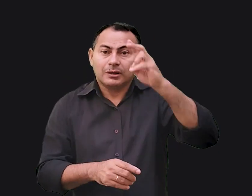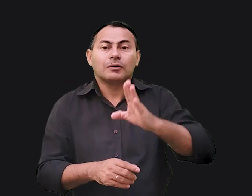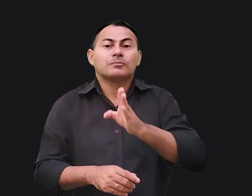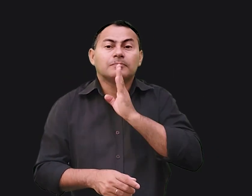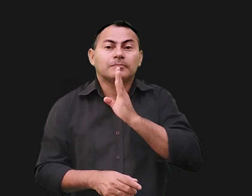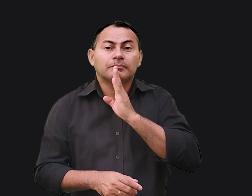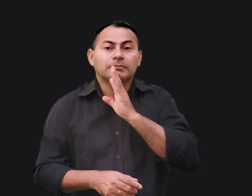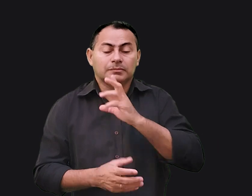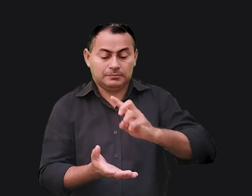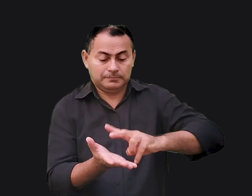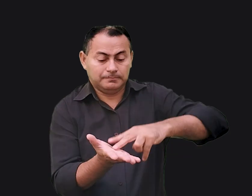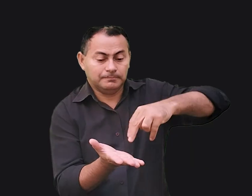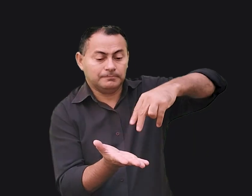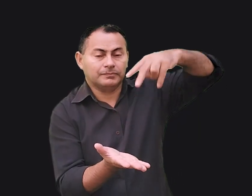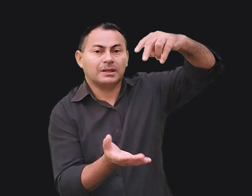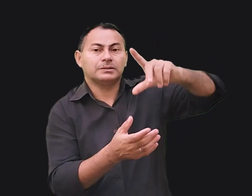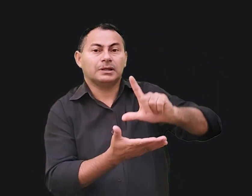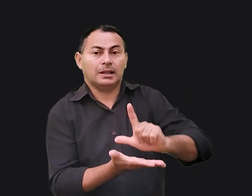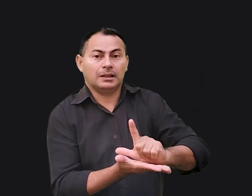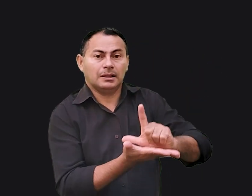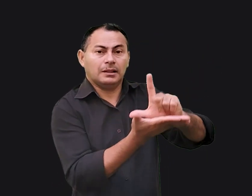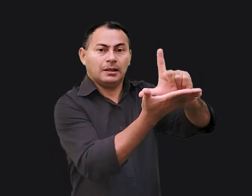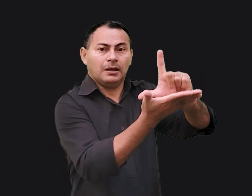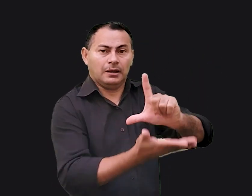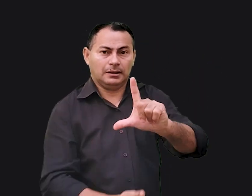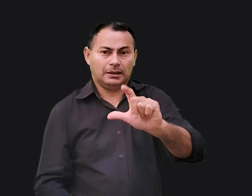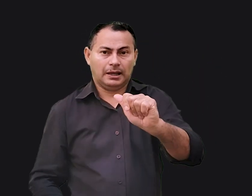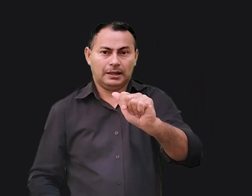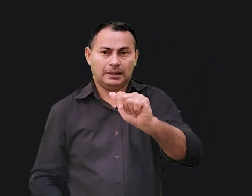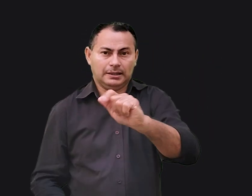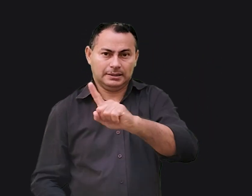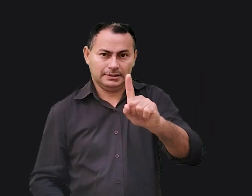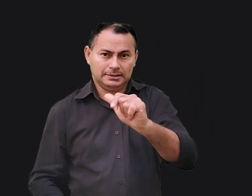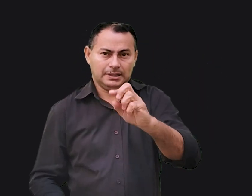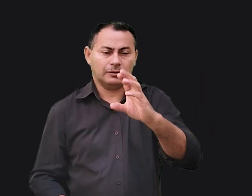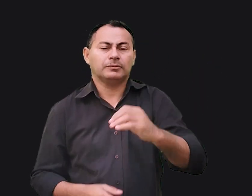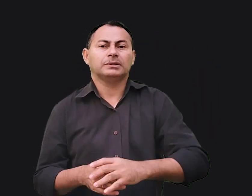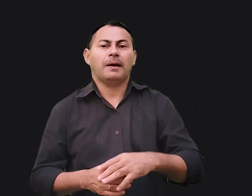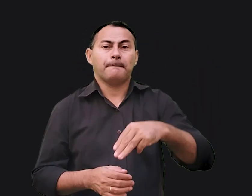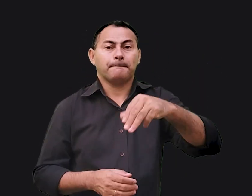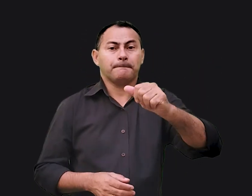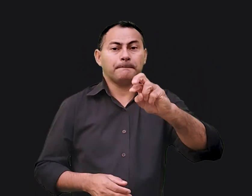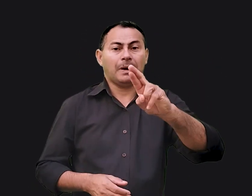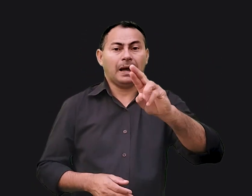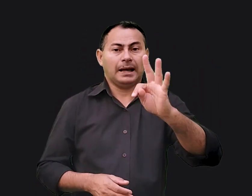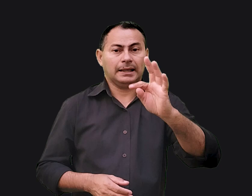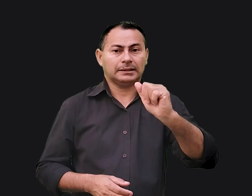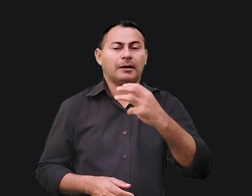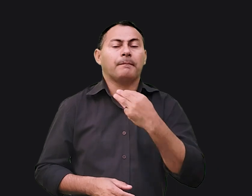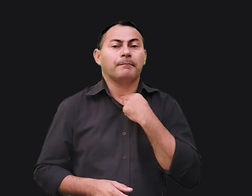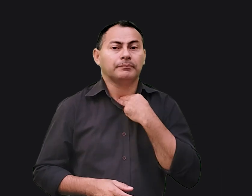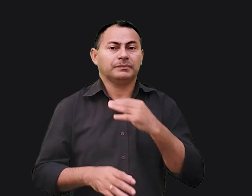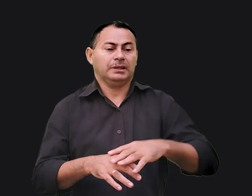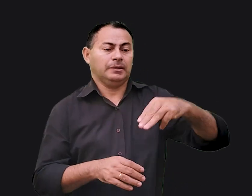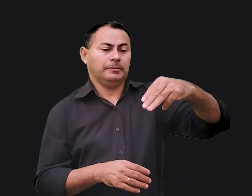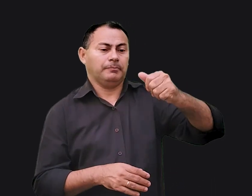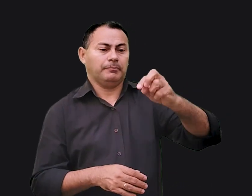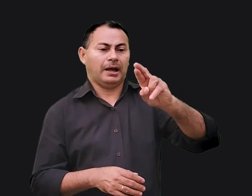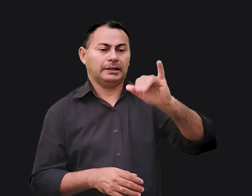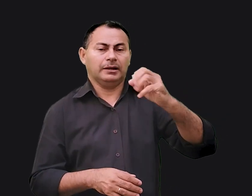tão conhecida da ressurreição de Lázaro, que tinha duas irmãs, Marta e Maria. Essa história é um resumo do livro